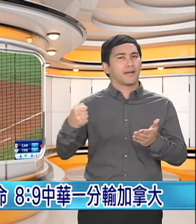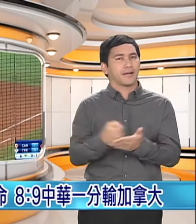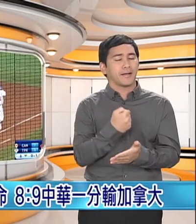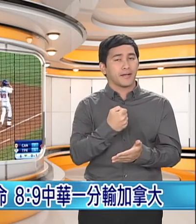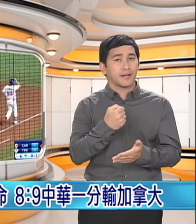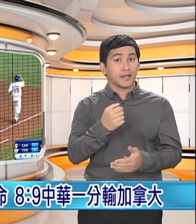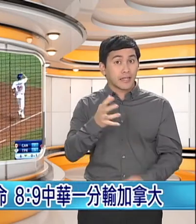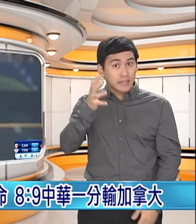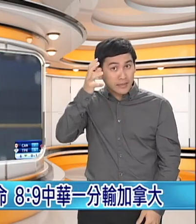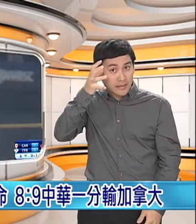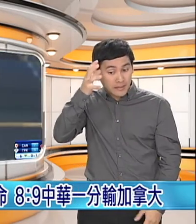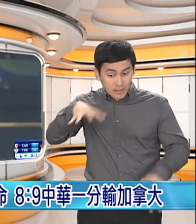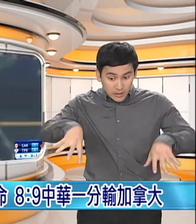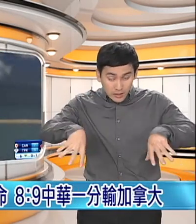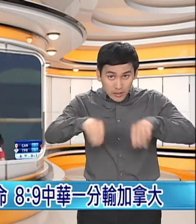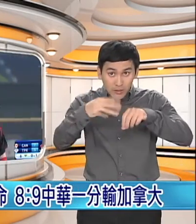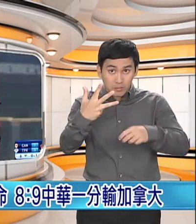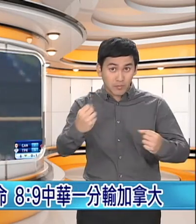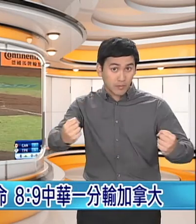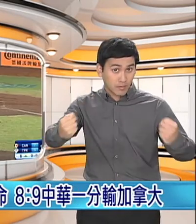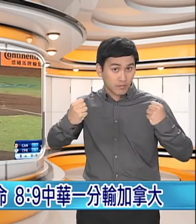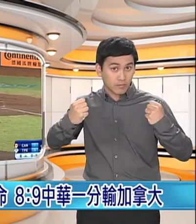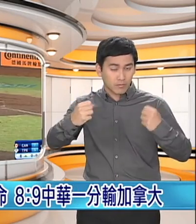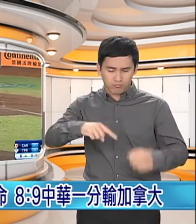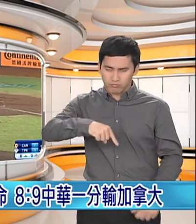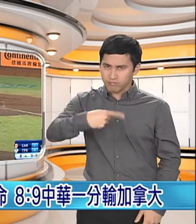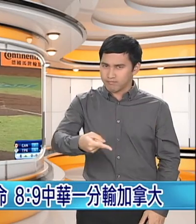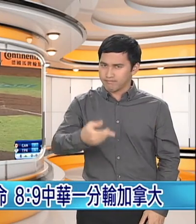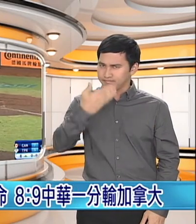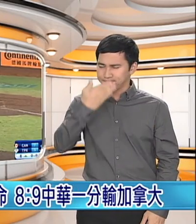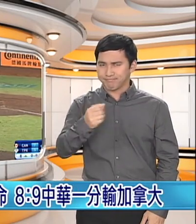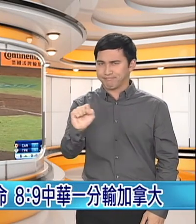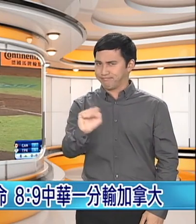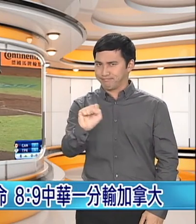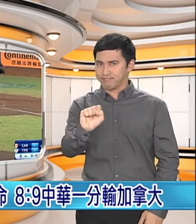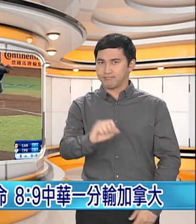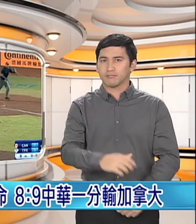差隱恨想要打進八強接下來的比賽不能輸